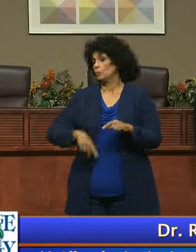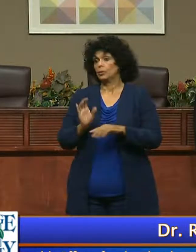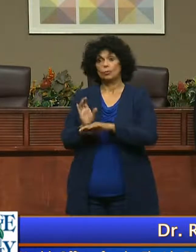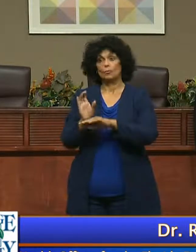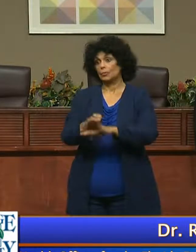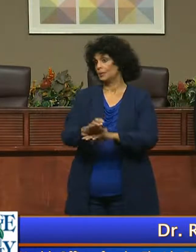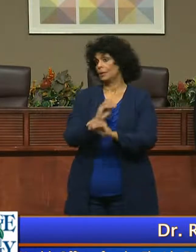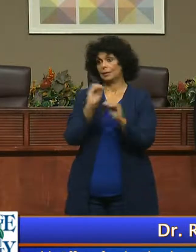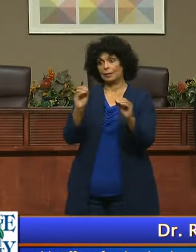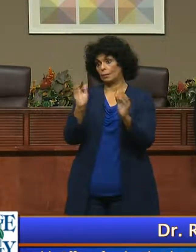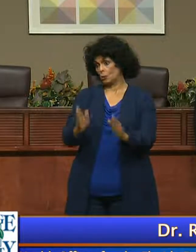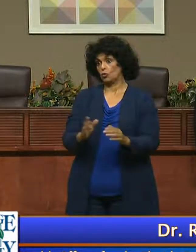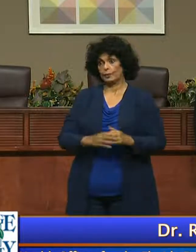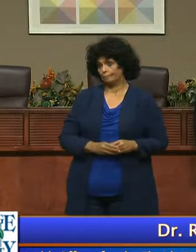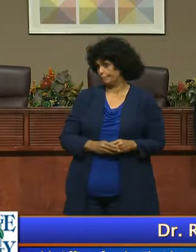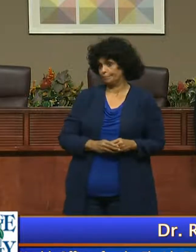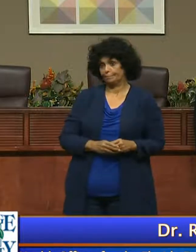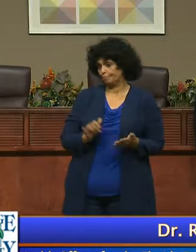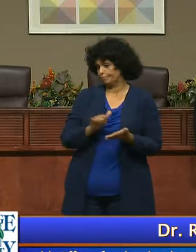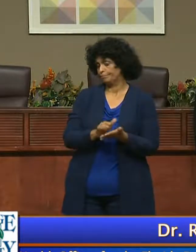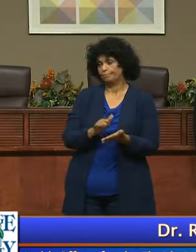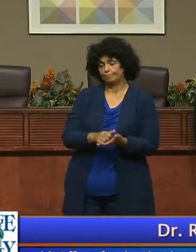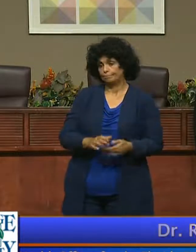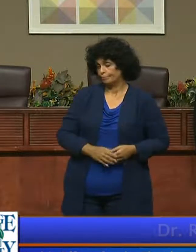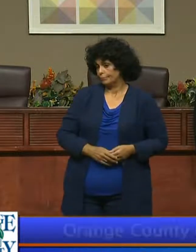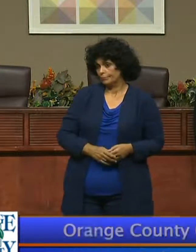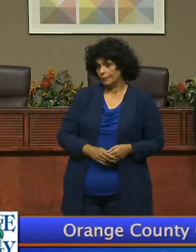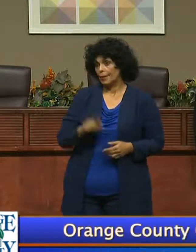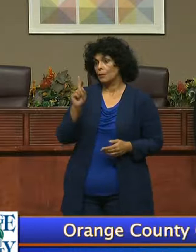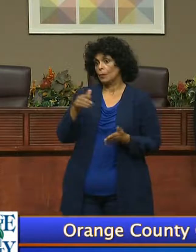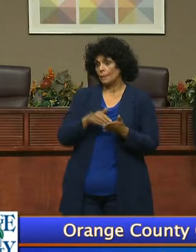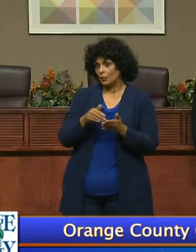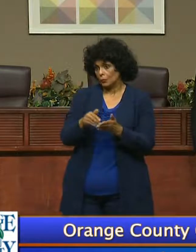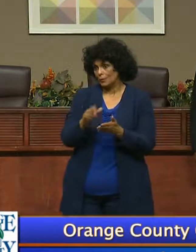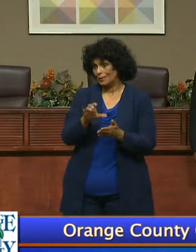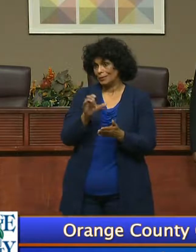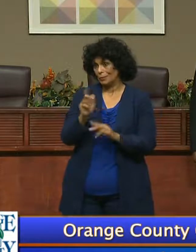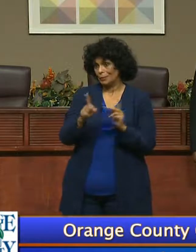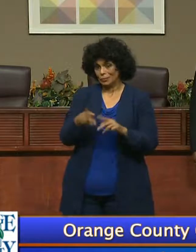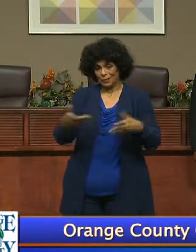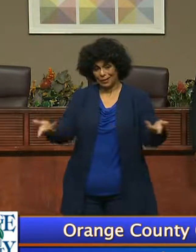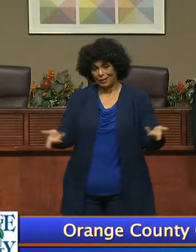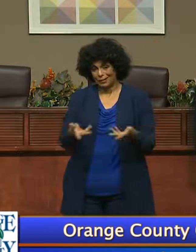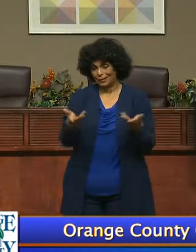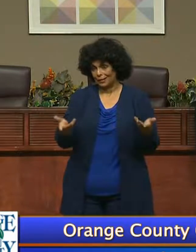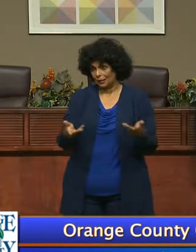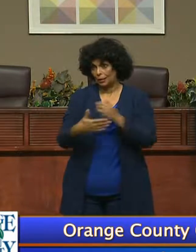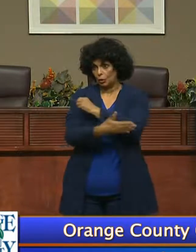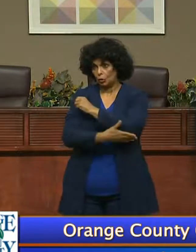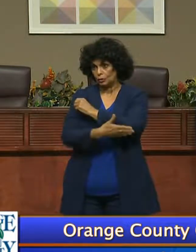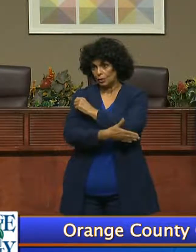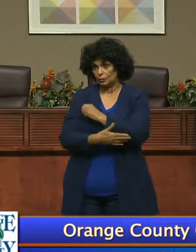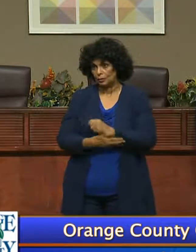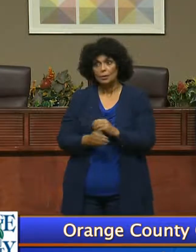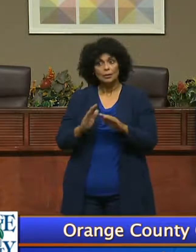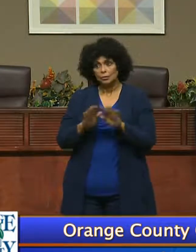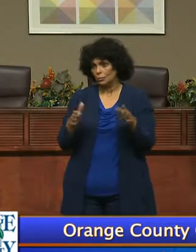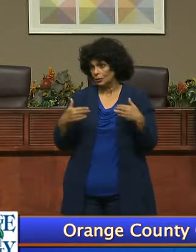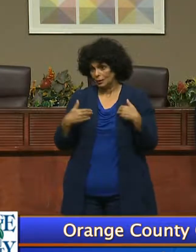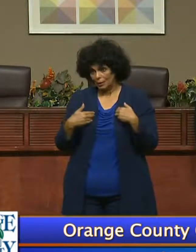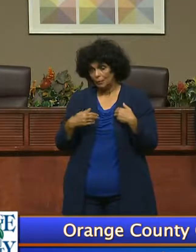nada. Hay 1.500.000 personas en el condado. No tenemos